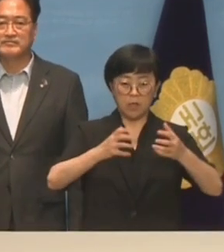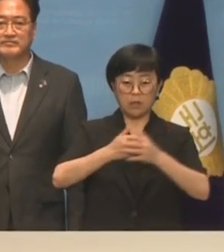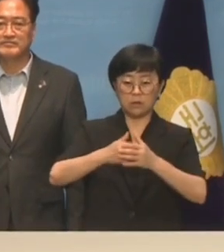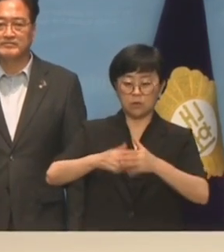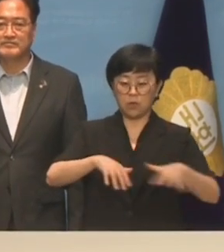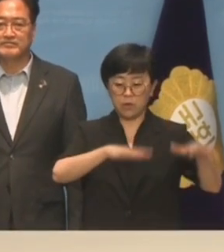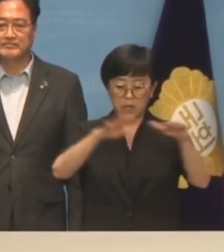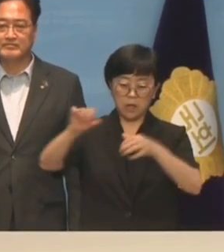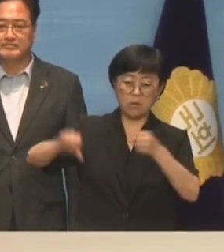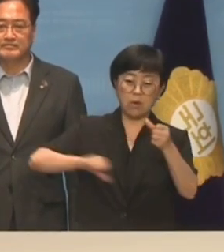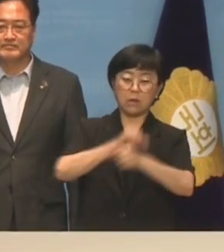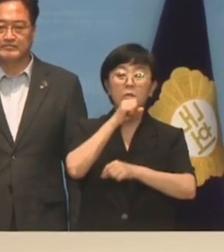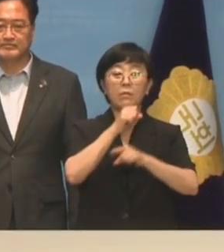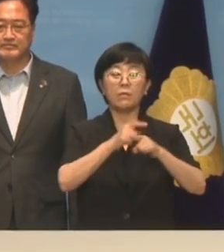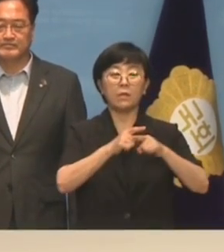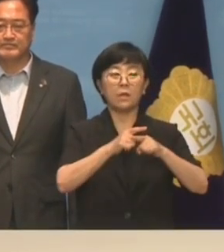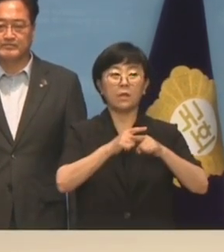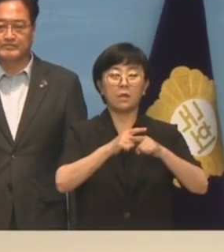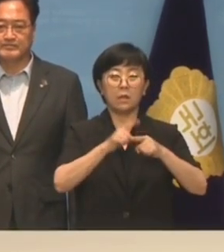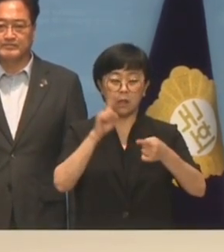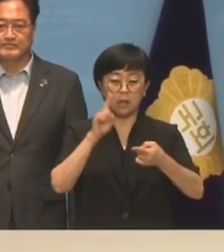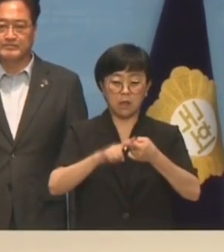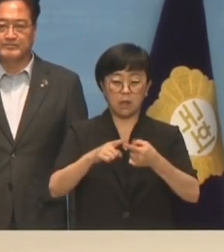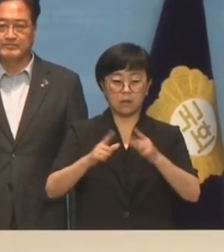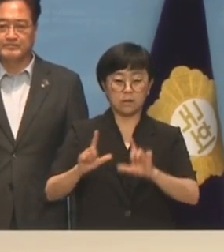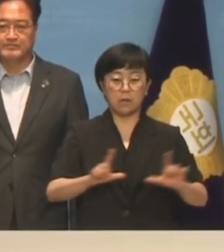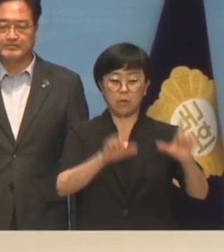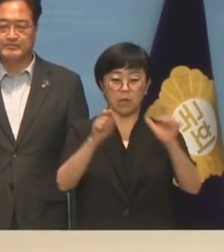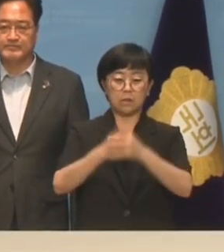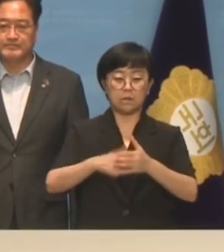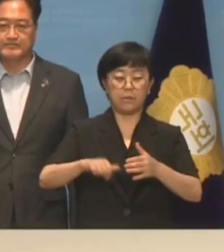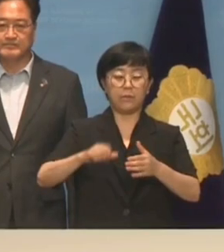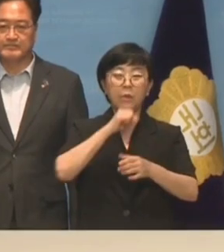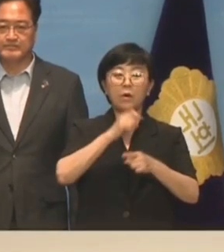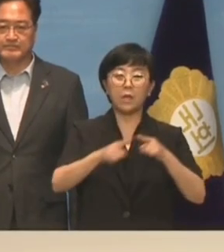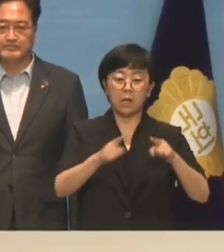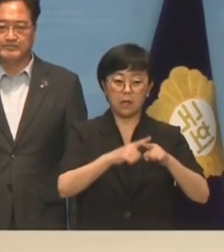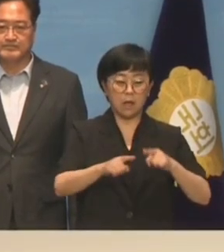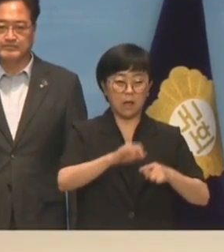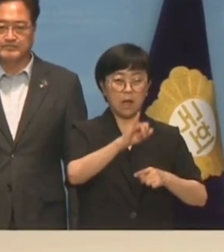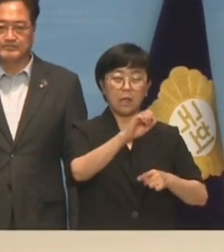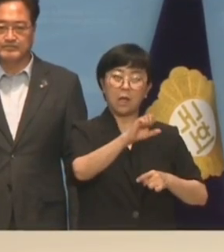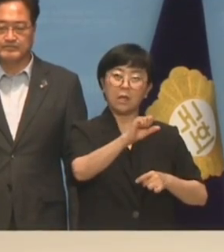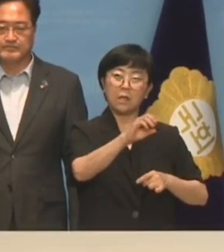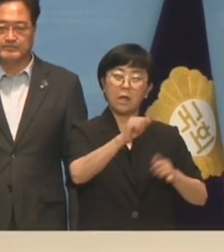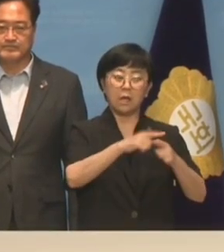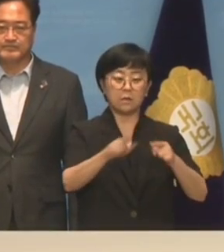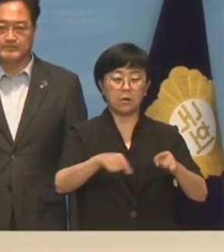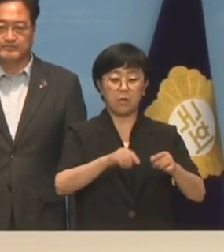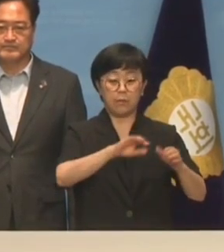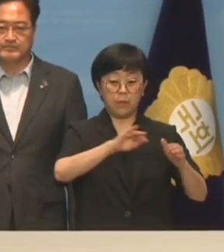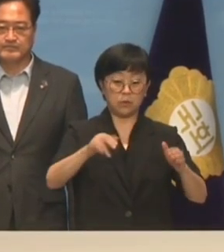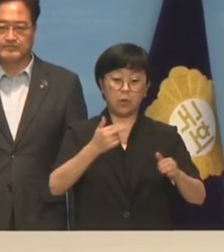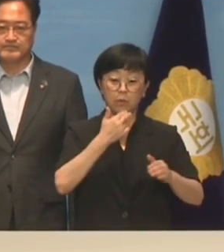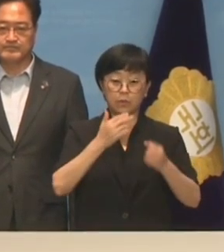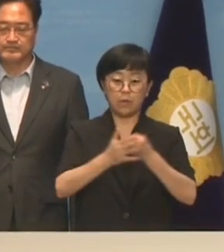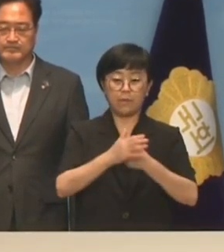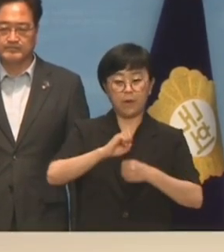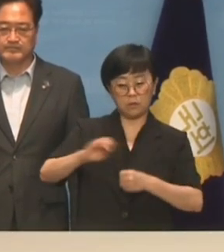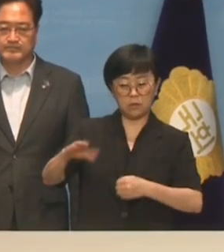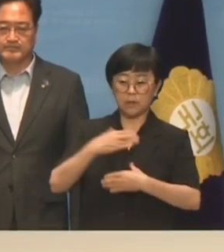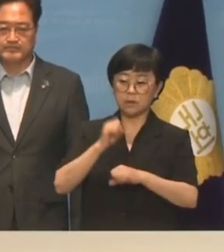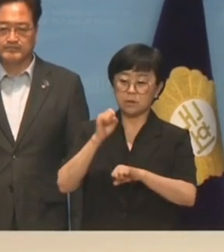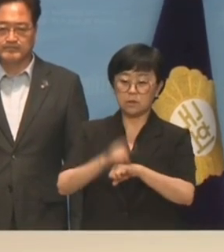환경 생태계에 대한 영향 평가가 IAEA 별도로 이루어지지 않아서 방류의 안전성을 보장하기